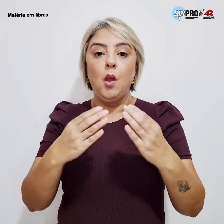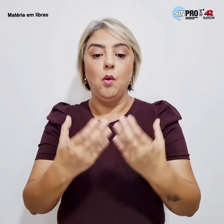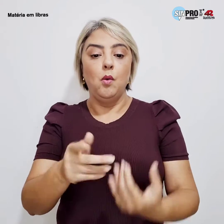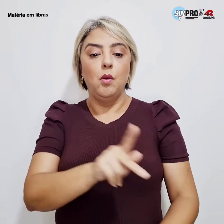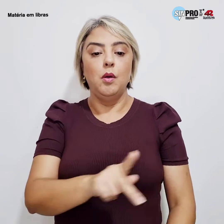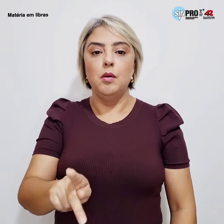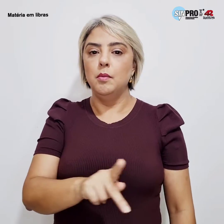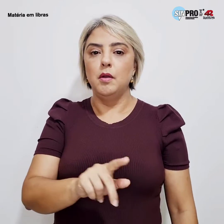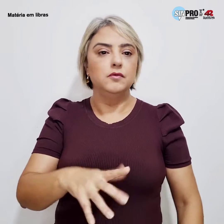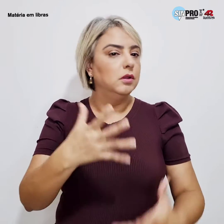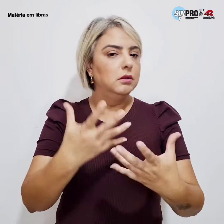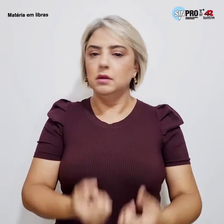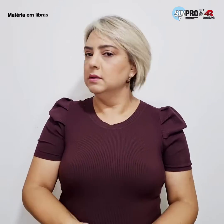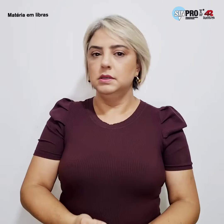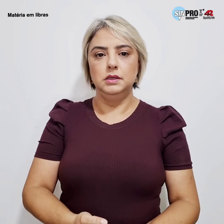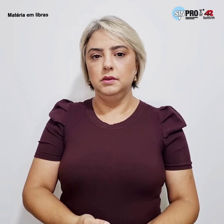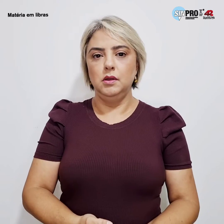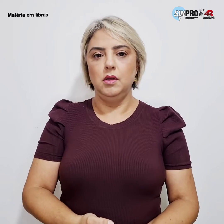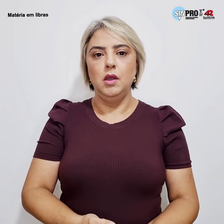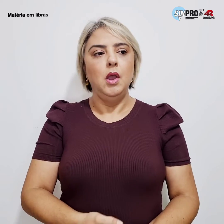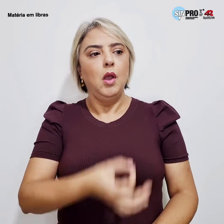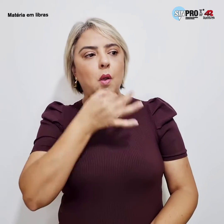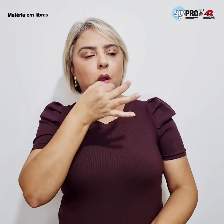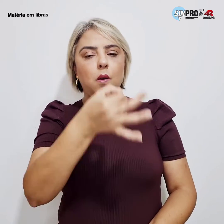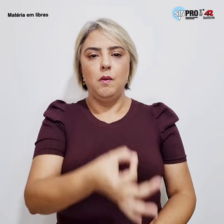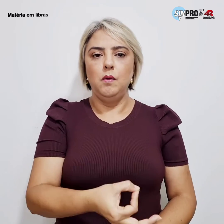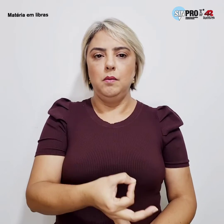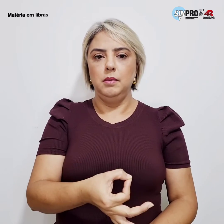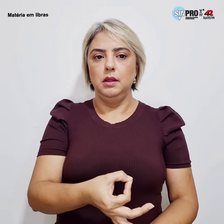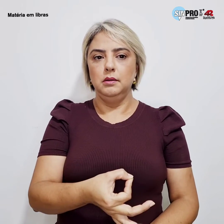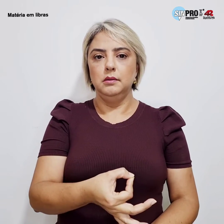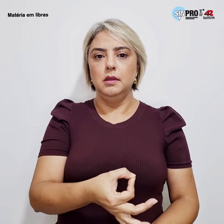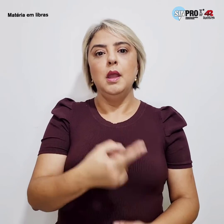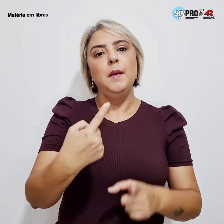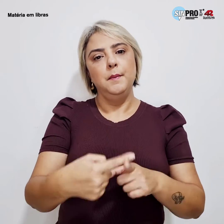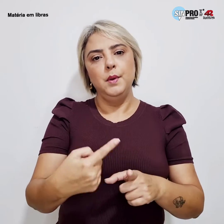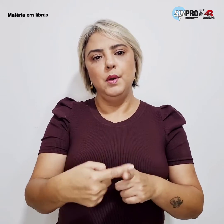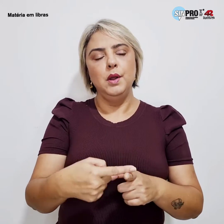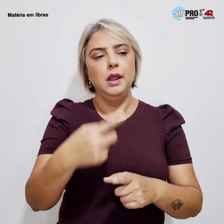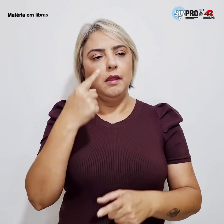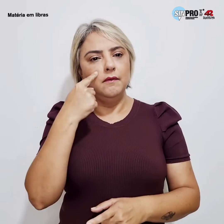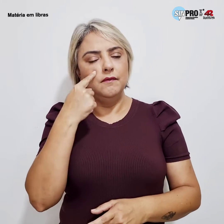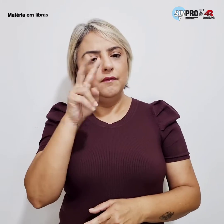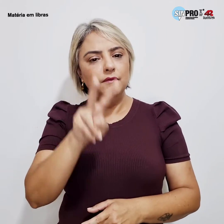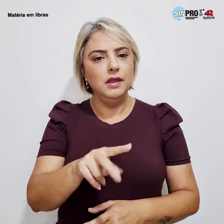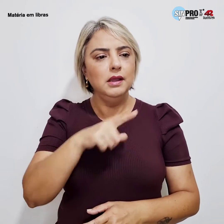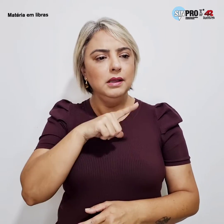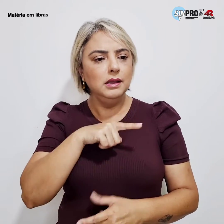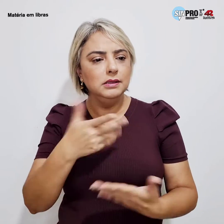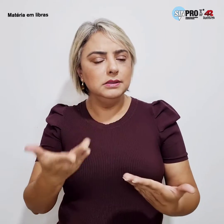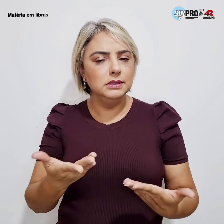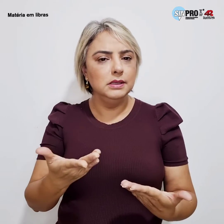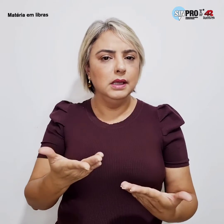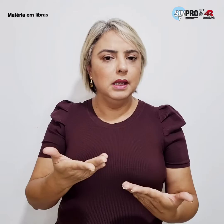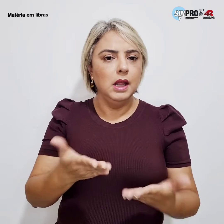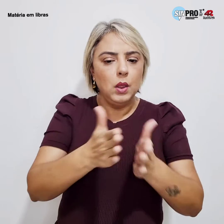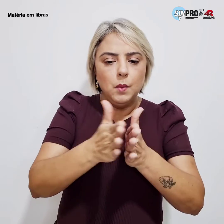se conformou com o argumento, inclusive porque verificavam que, mesmo em um momento